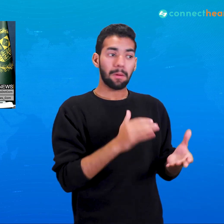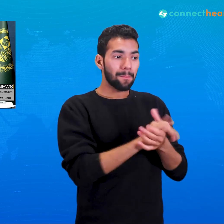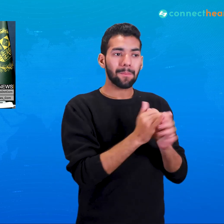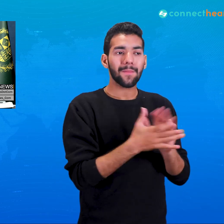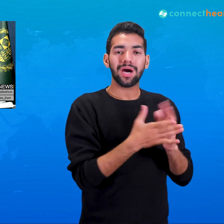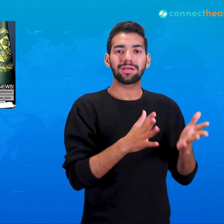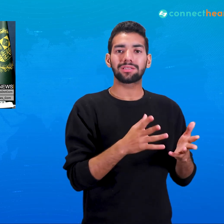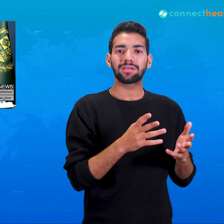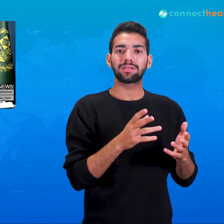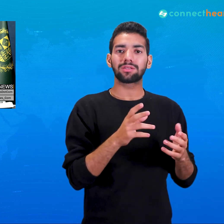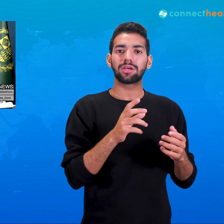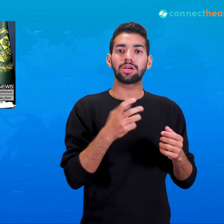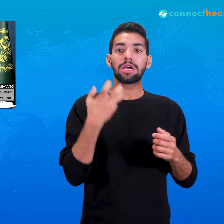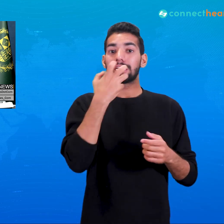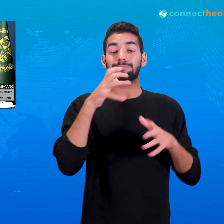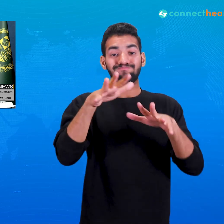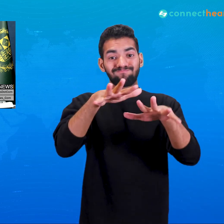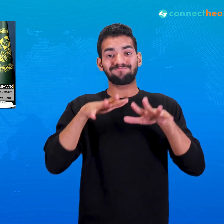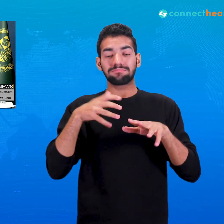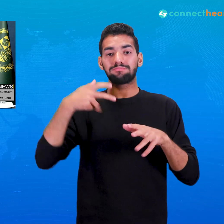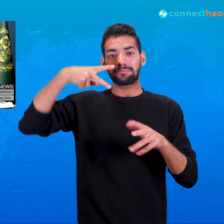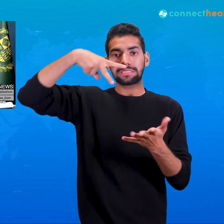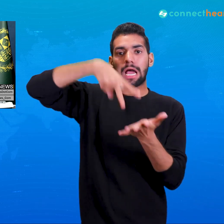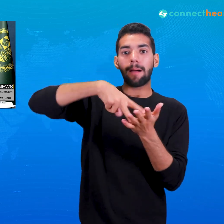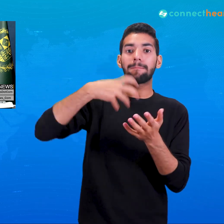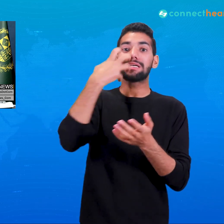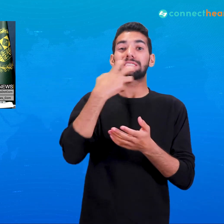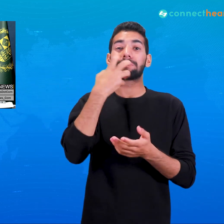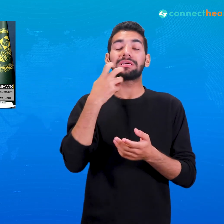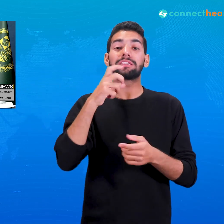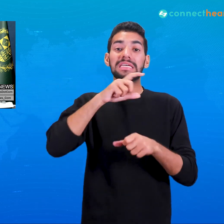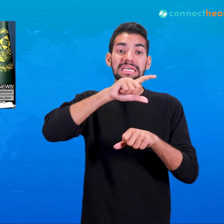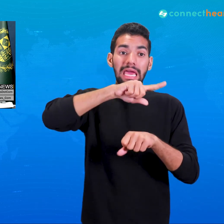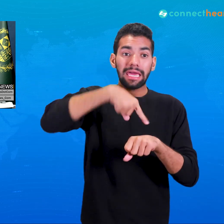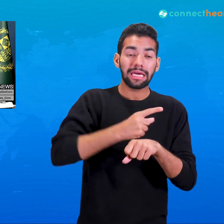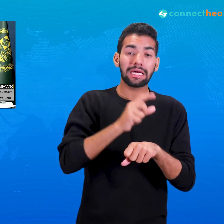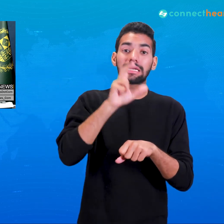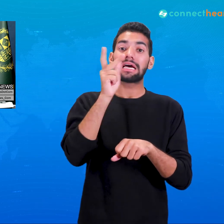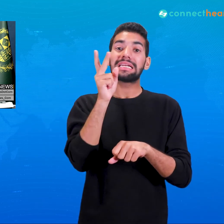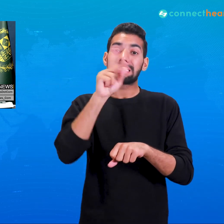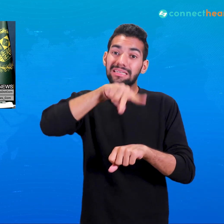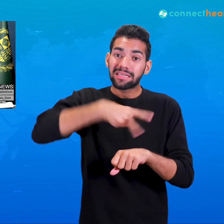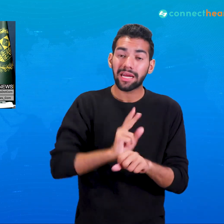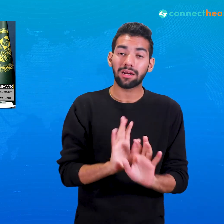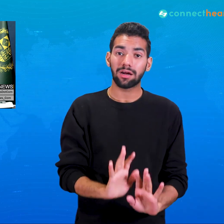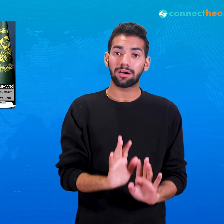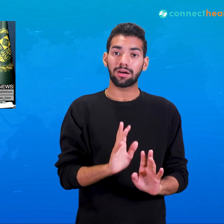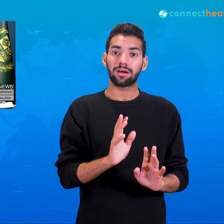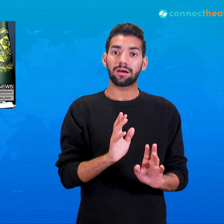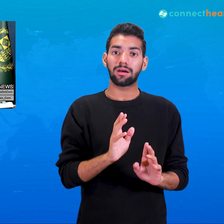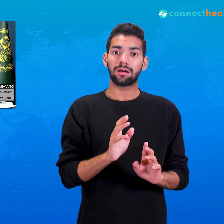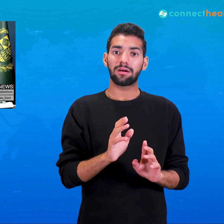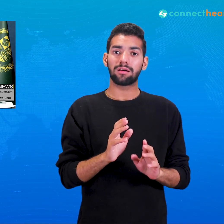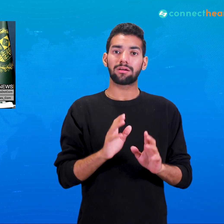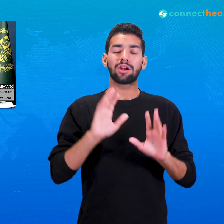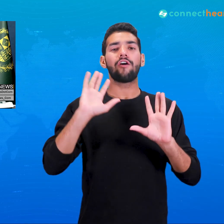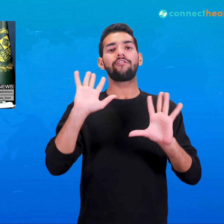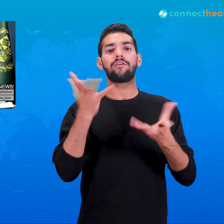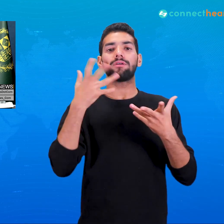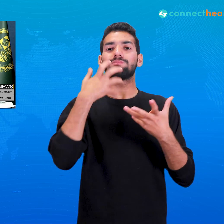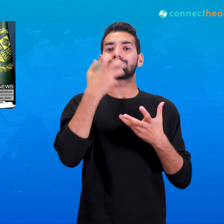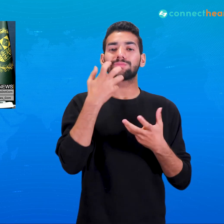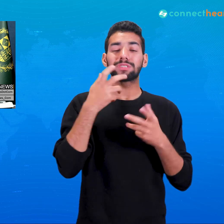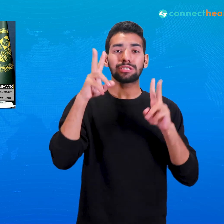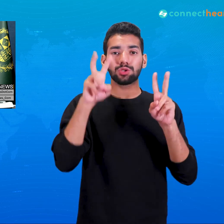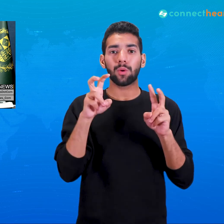میں. 1.5-2 گھنٹے کی یہ تقریریں کرتا ہے پارلیمنٹ میں کھڑے ہو کے. تقریر نہیں ہوتی, زیادہ